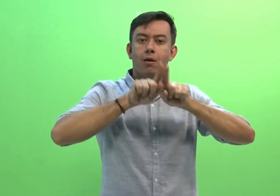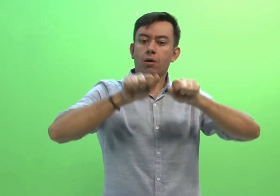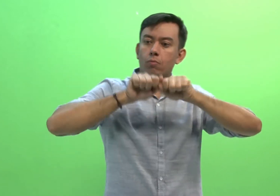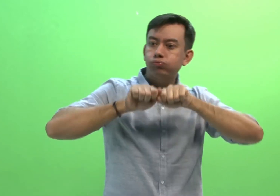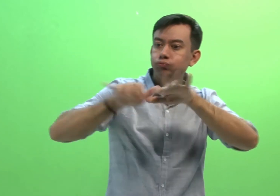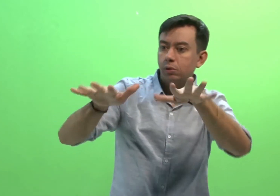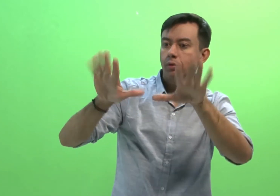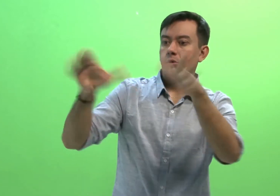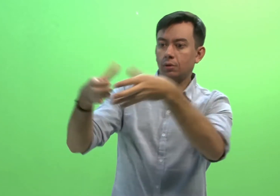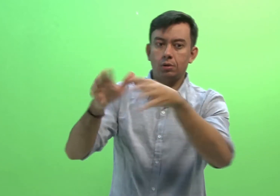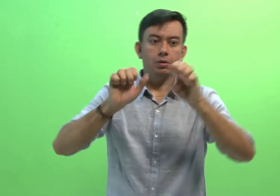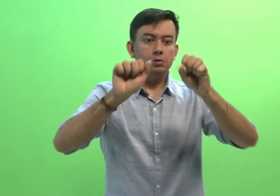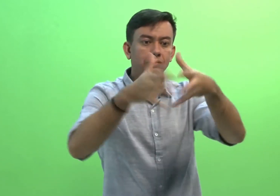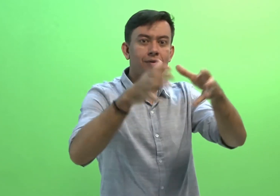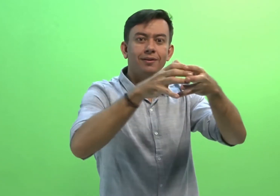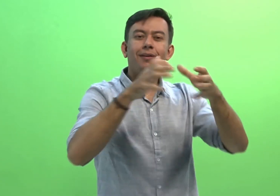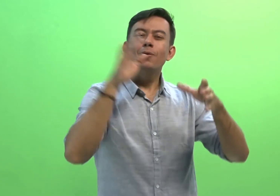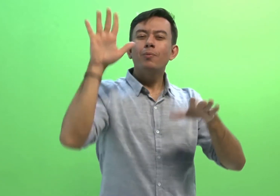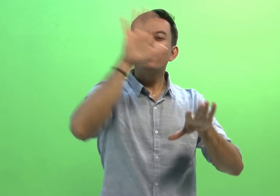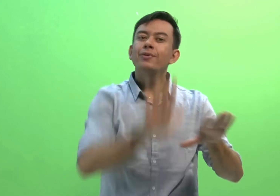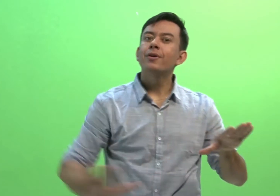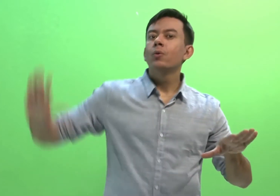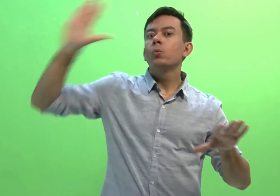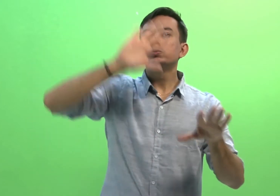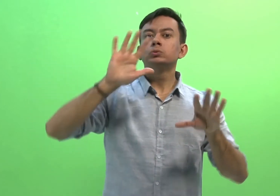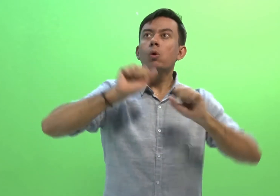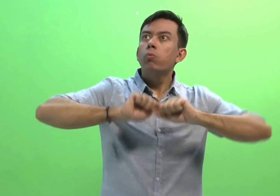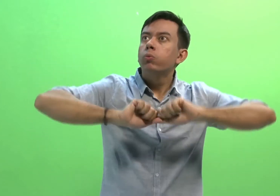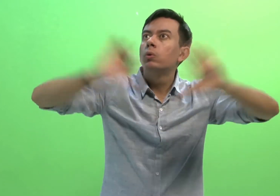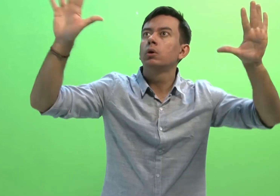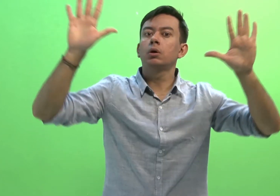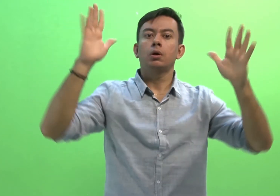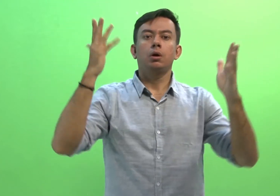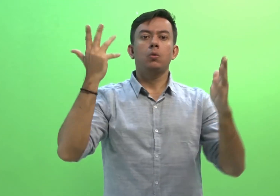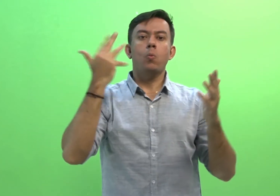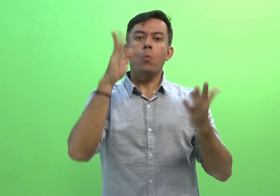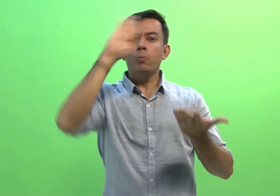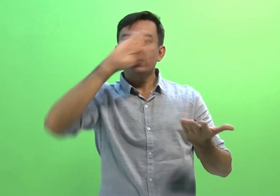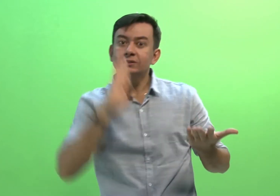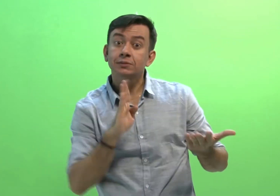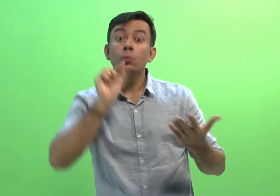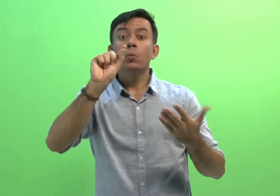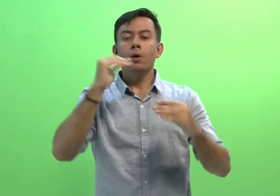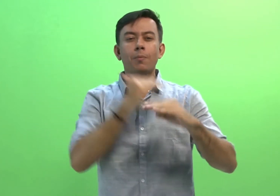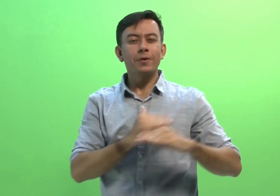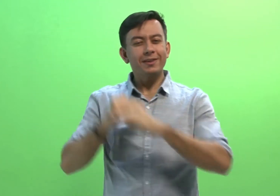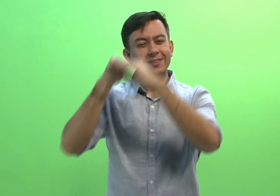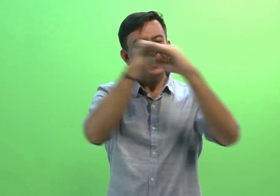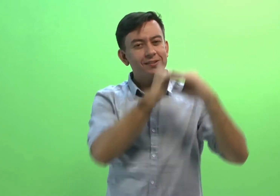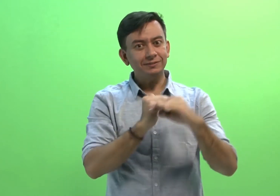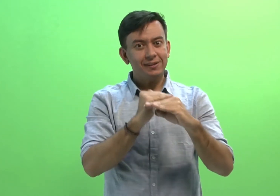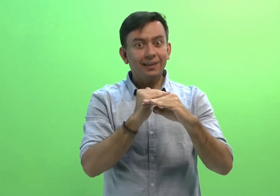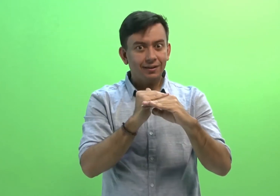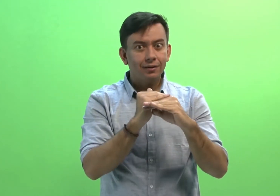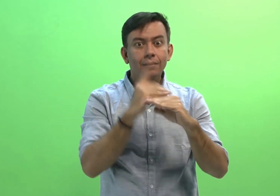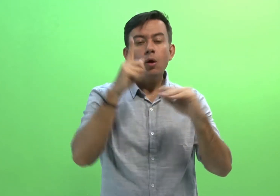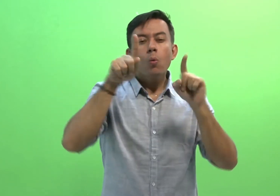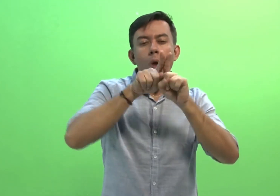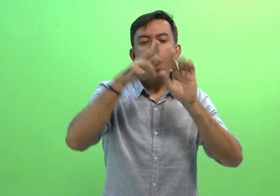comunidades e fosse disseminado para elas, de modo que o país inteiro faça uso dessas regras de modo